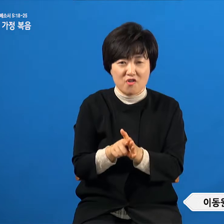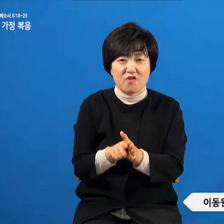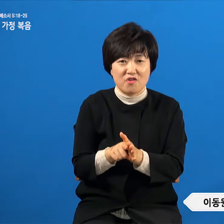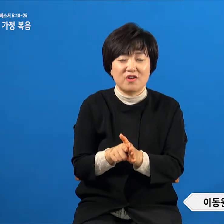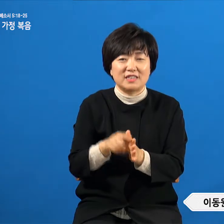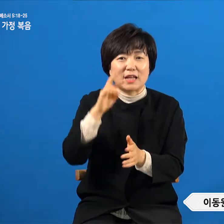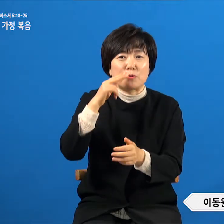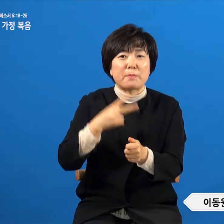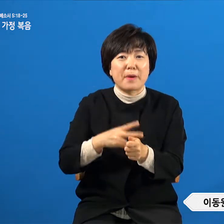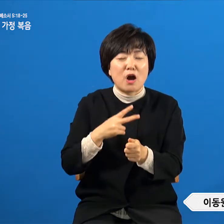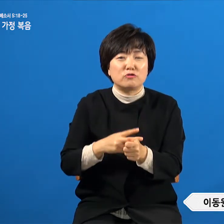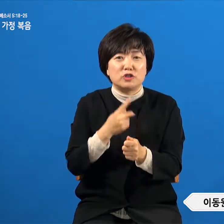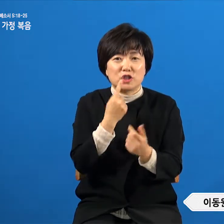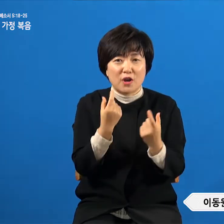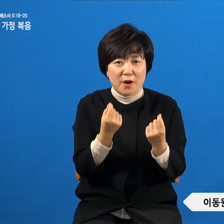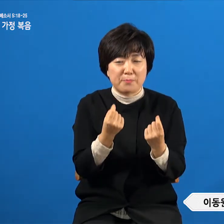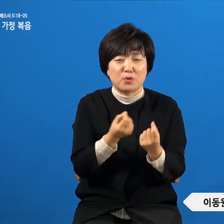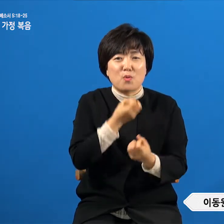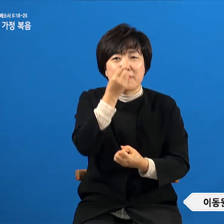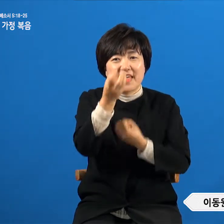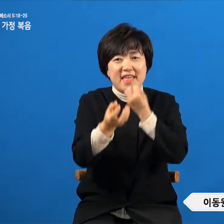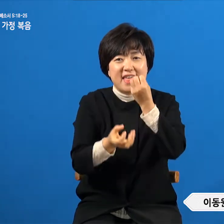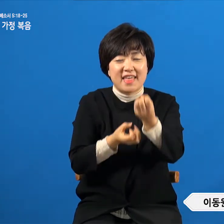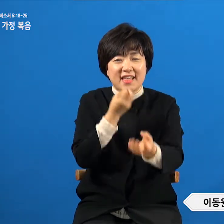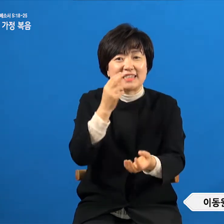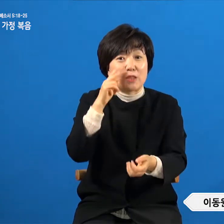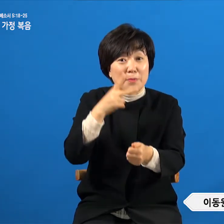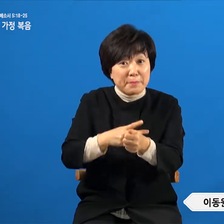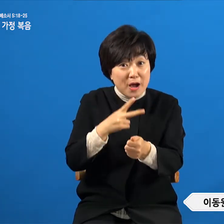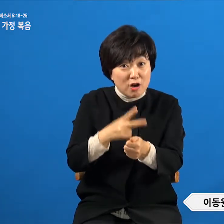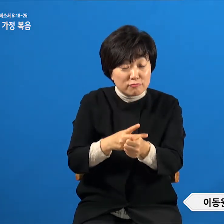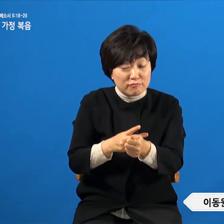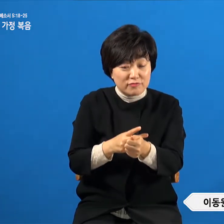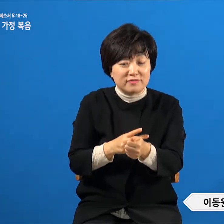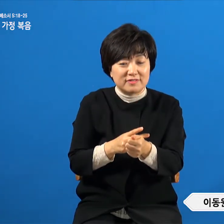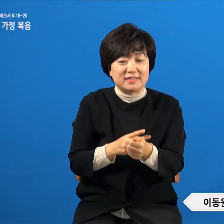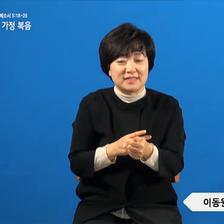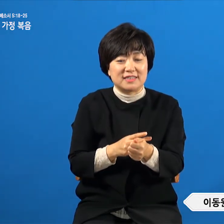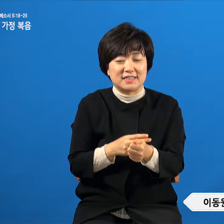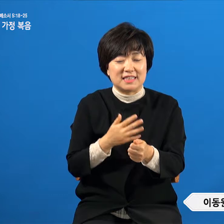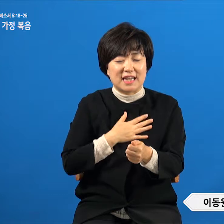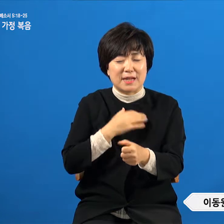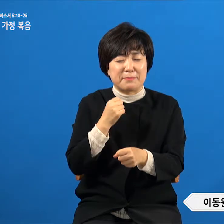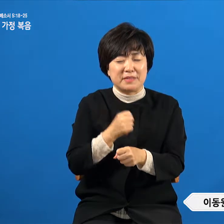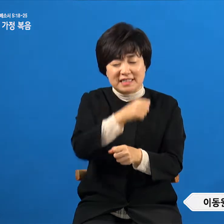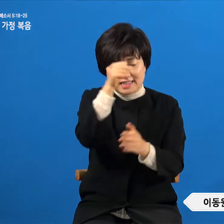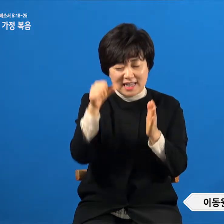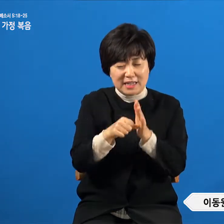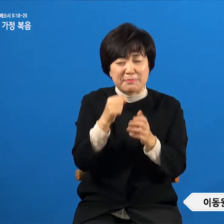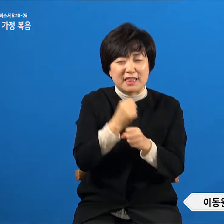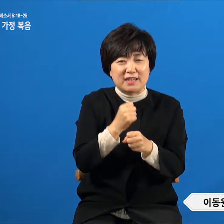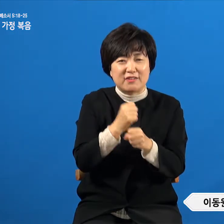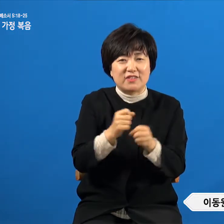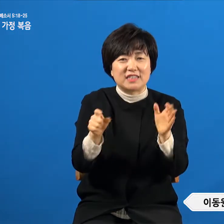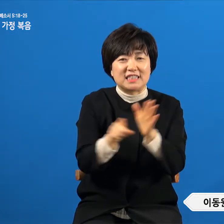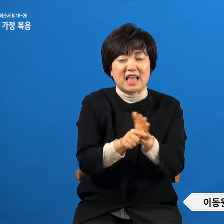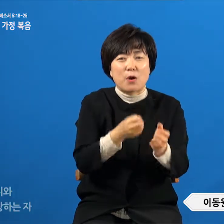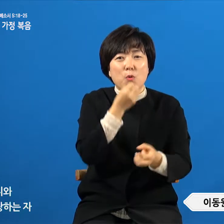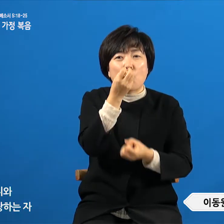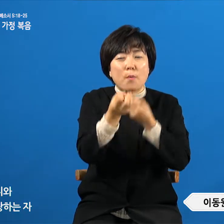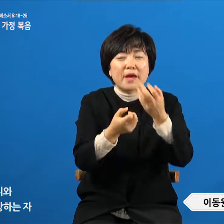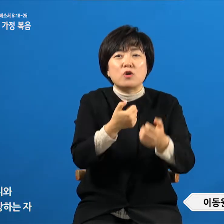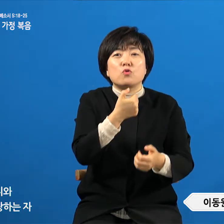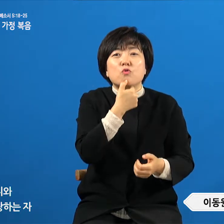믿는다면 바울처럼 우리는 이렇게 고백할 수가 있습니다. 바울의 일생을 만들었던 유명한 신앙 고백. 자, 로마서